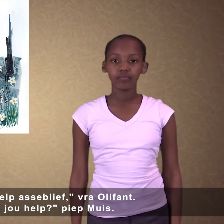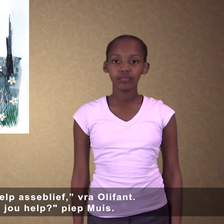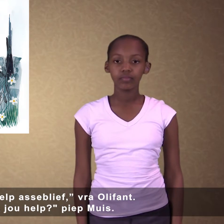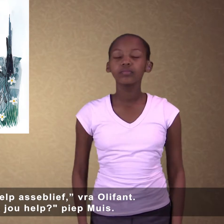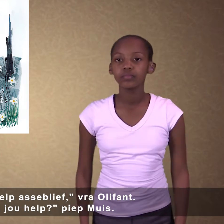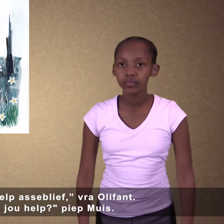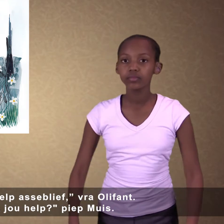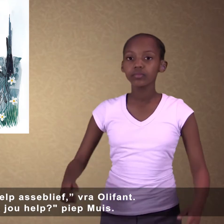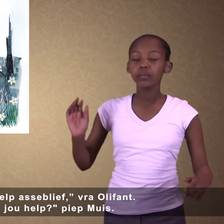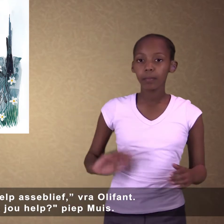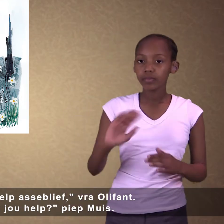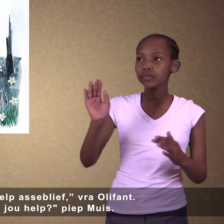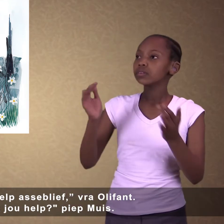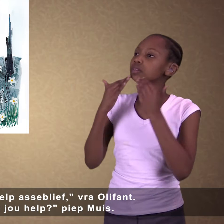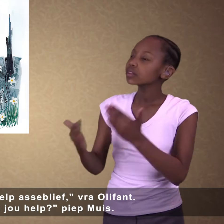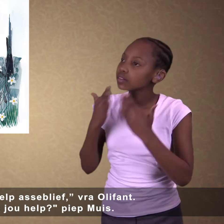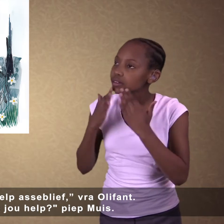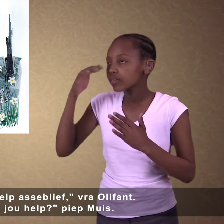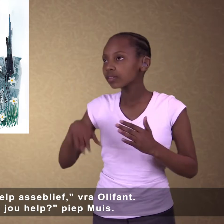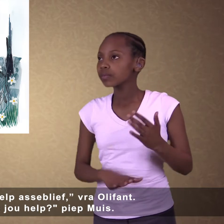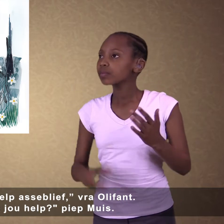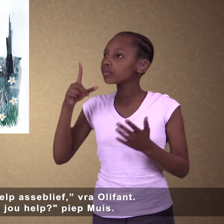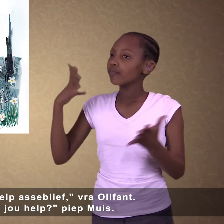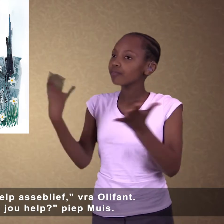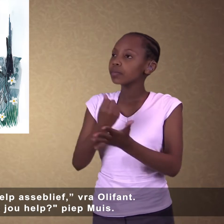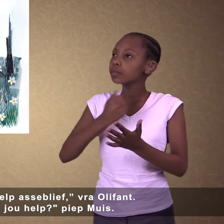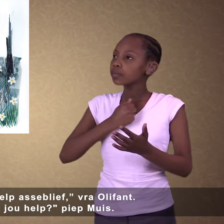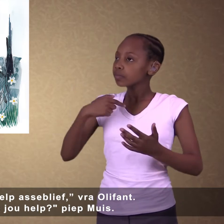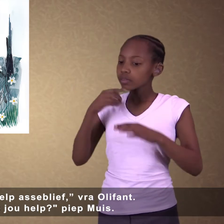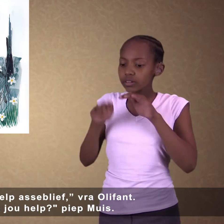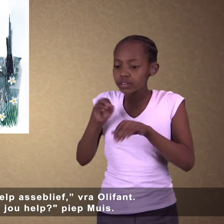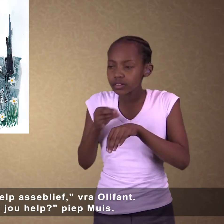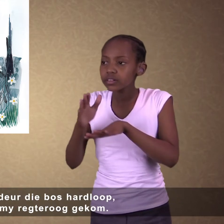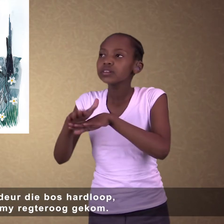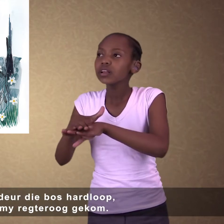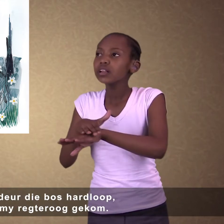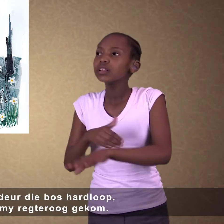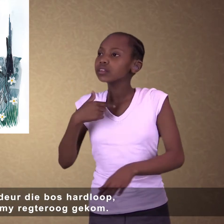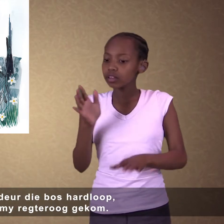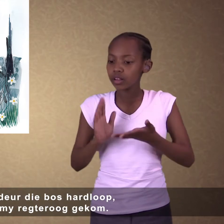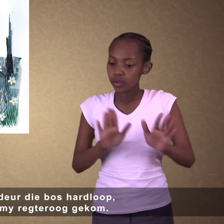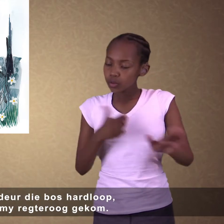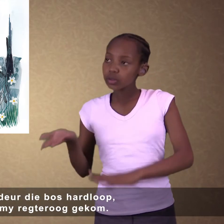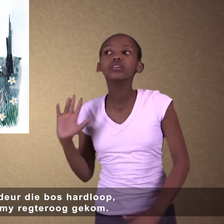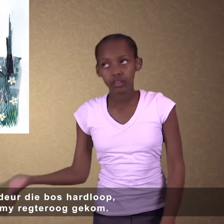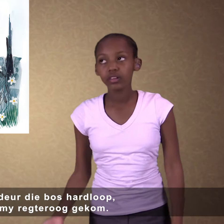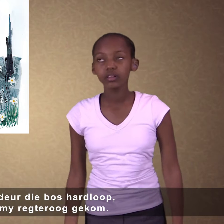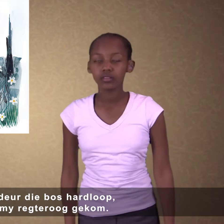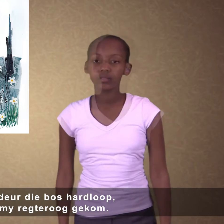vra olifant? Hoe kan ek jou help, piep muis? Terwyl ons deur die bos hardloop, het